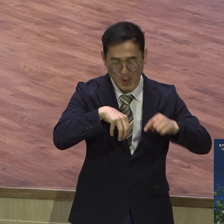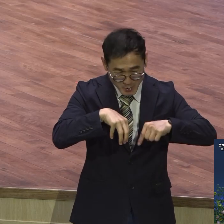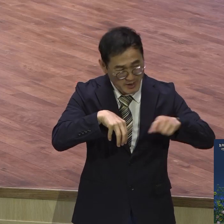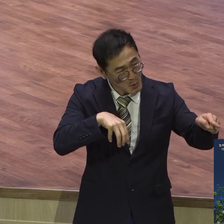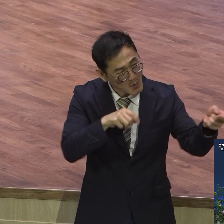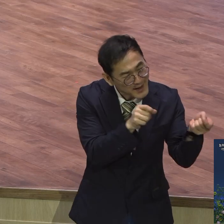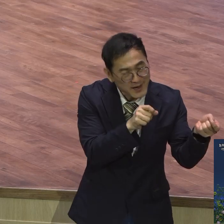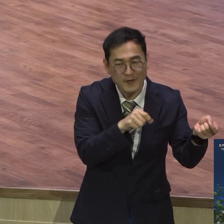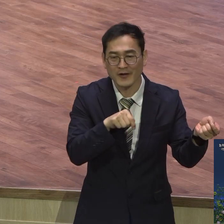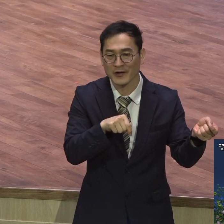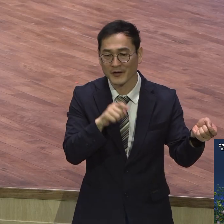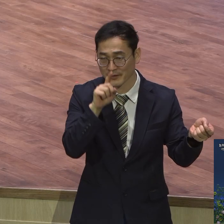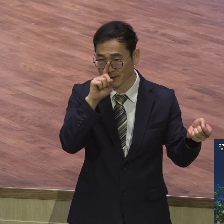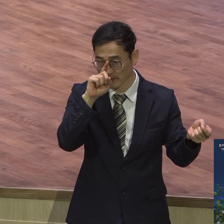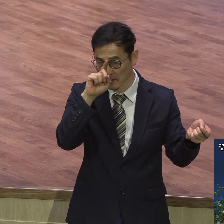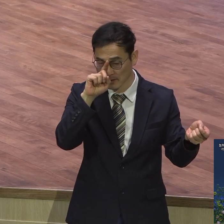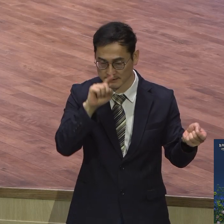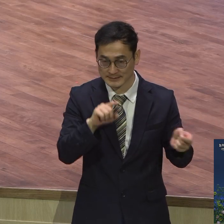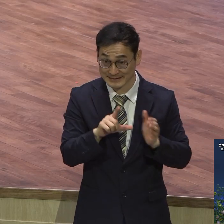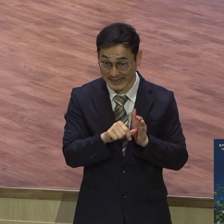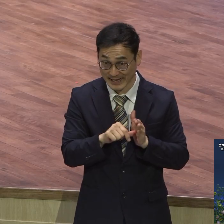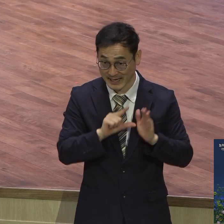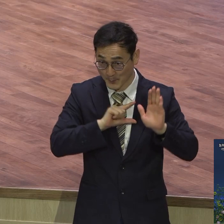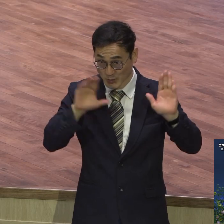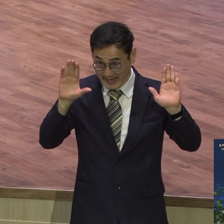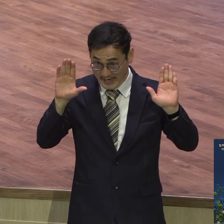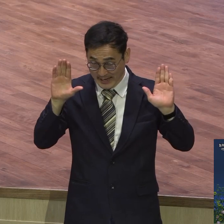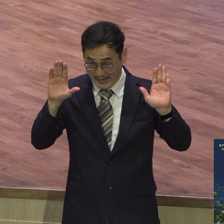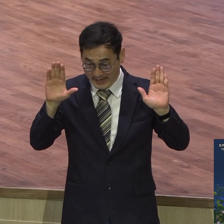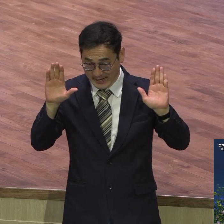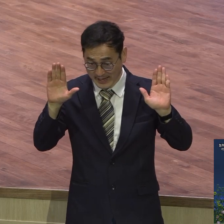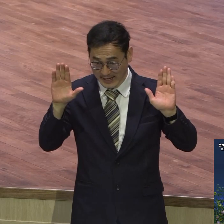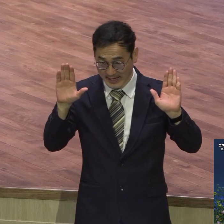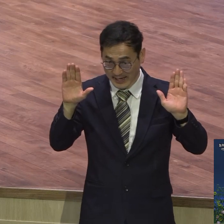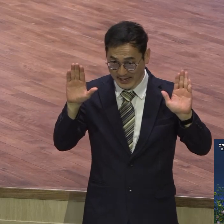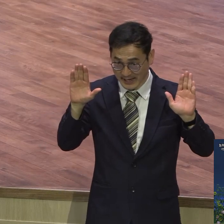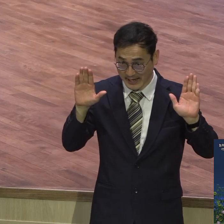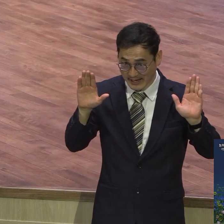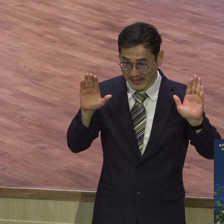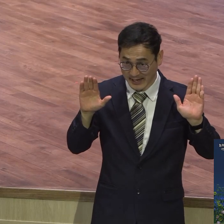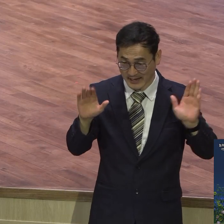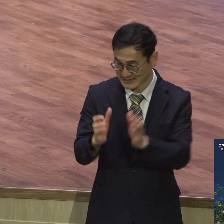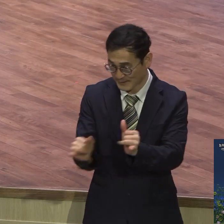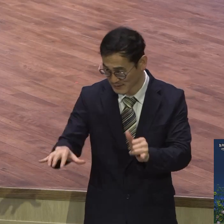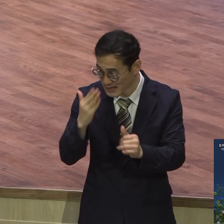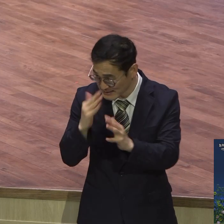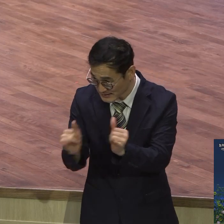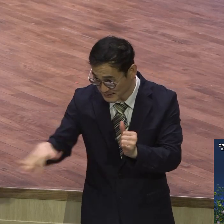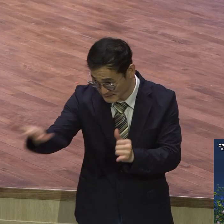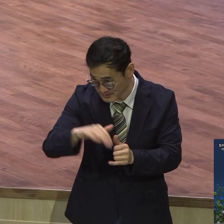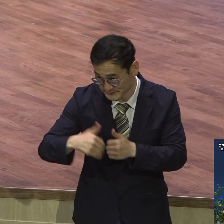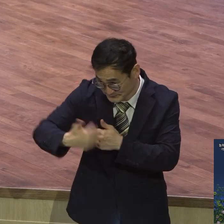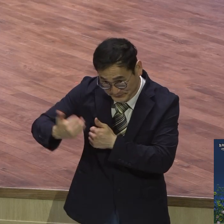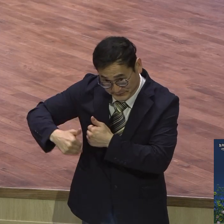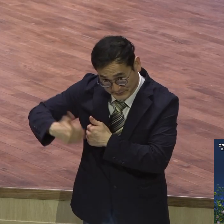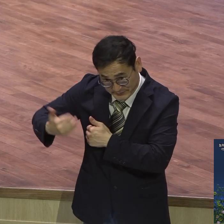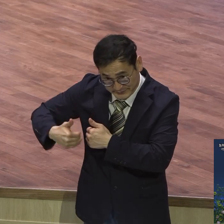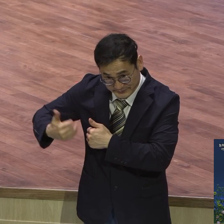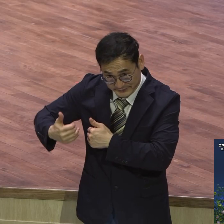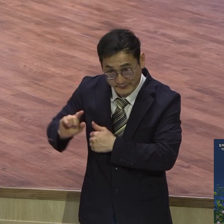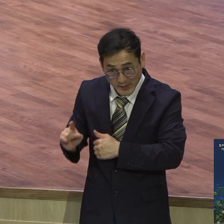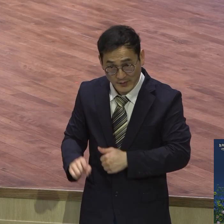해서 보게 됐는데 이때 모세는 백성들의 요청으로 백성들의 요청으로 이제